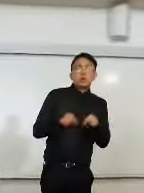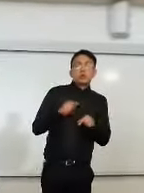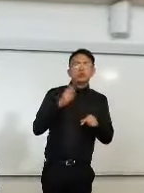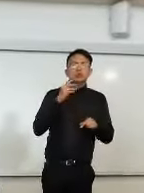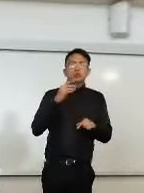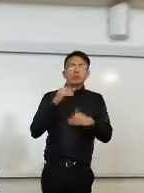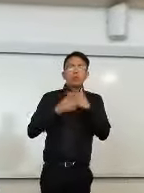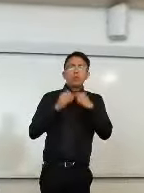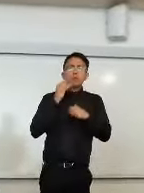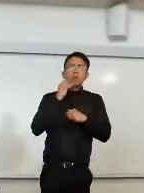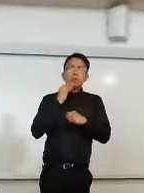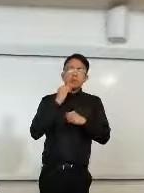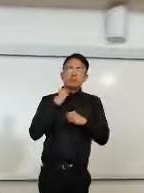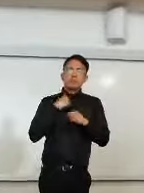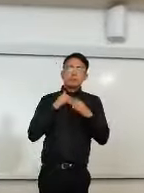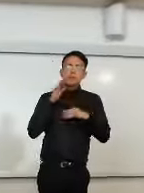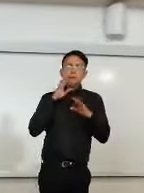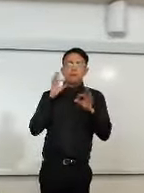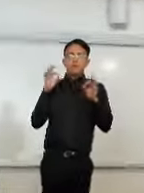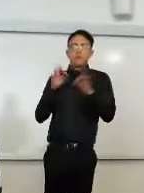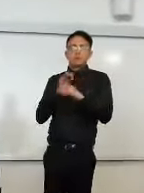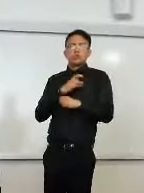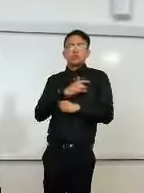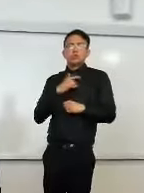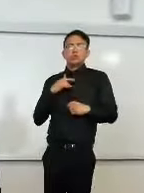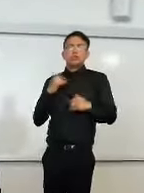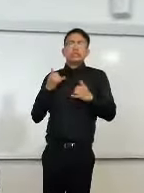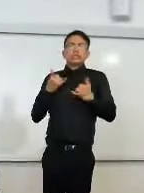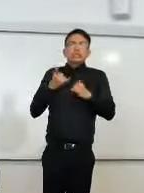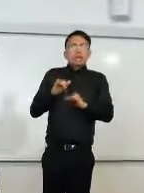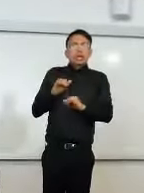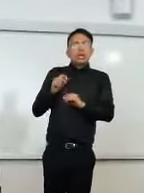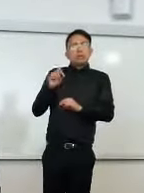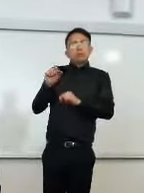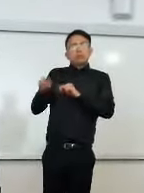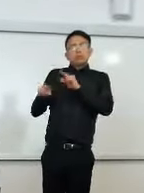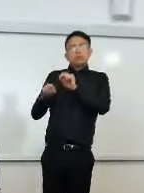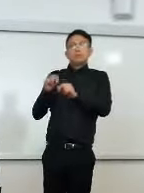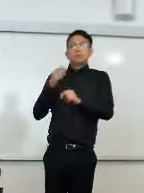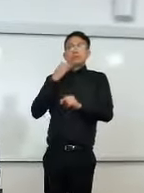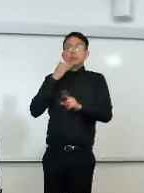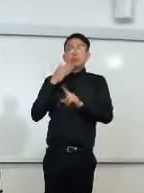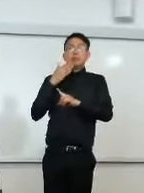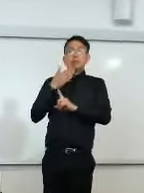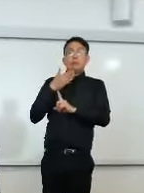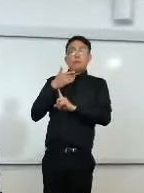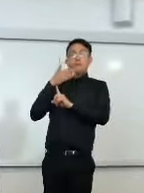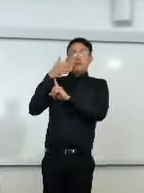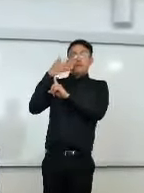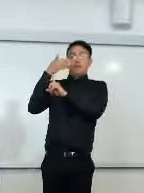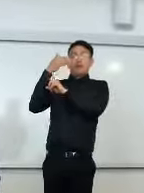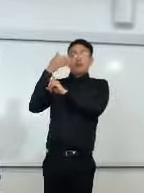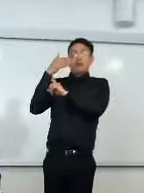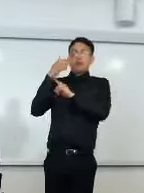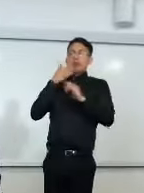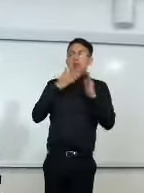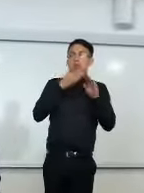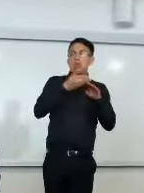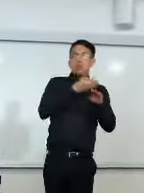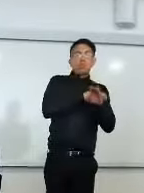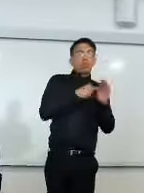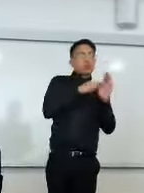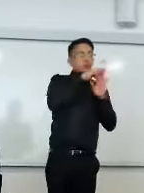en el tema, digamos que en el sector salud, algunos prestadores ya lo estaban haciendo. Profamilia, sin que llegara una sentencia que generó